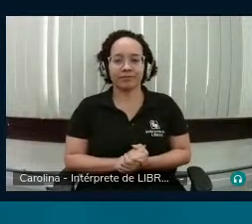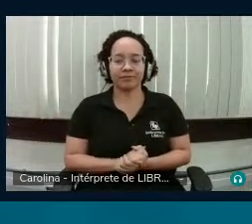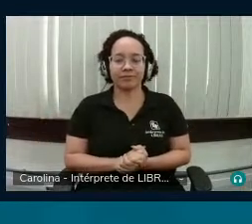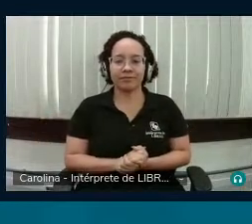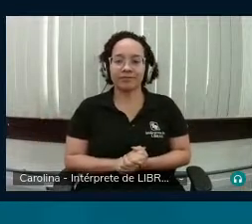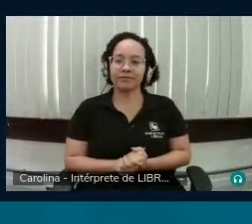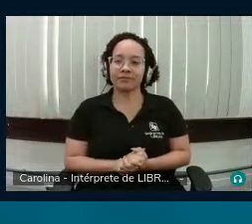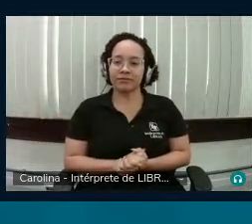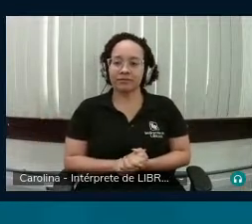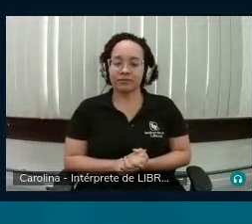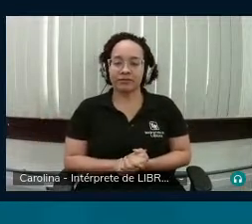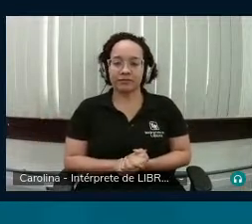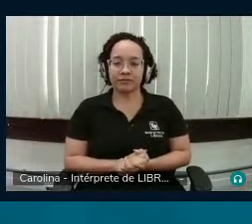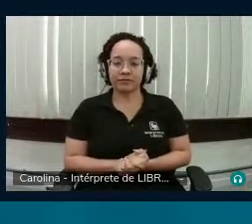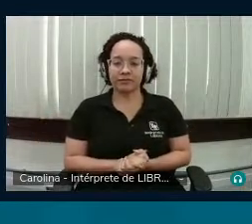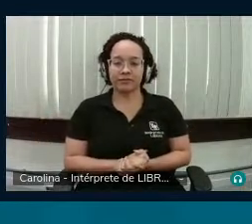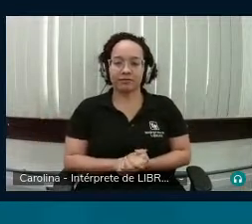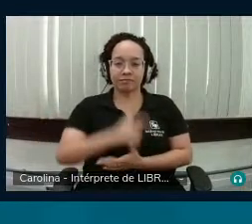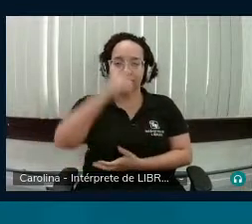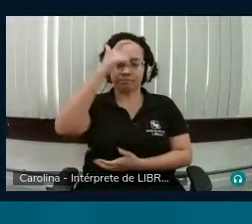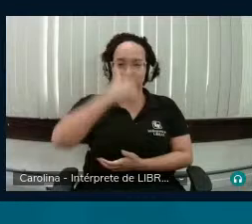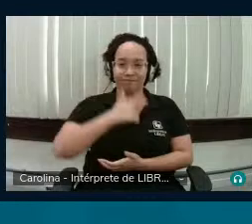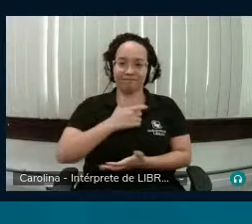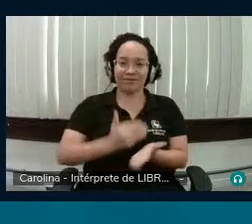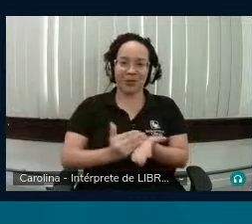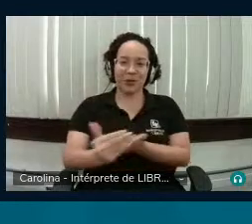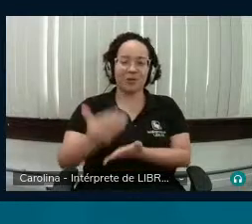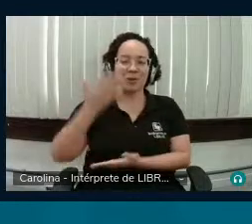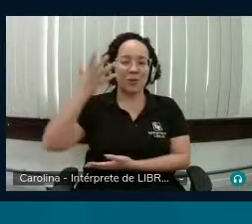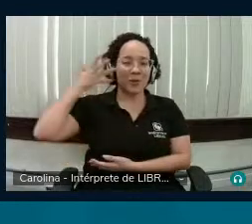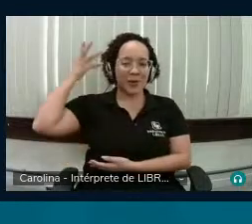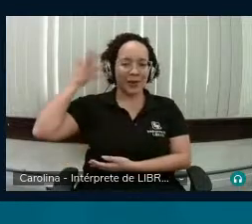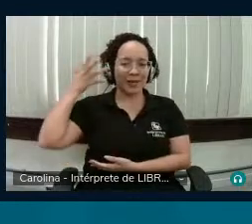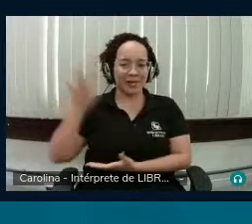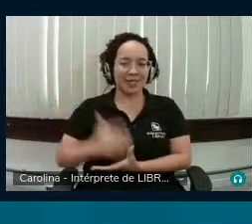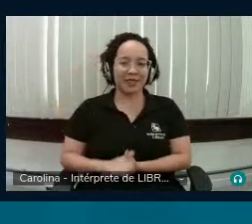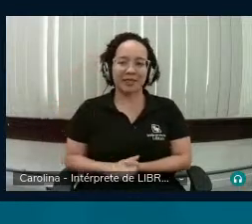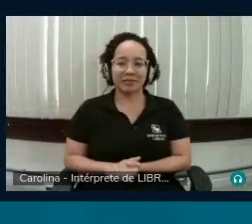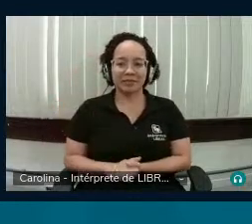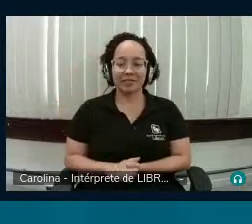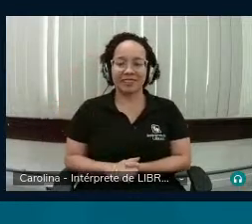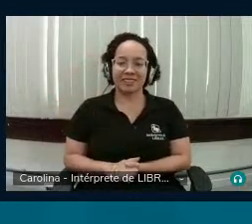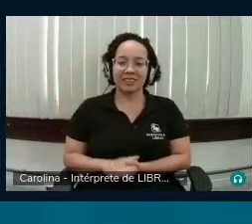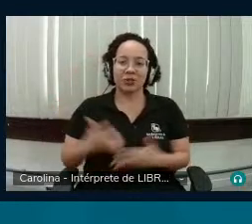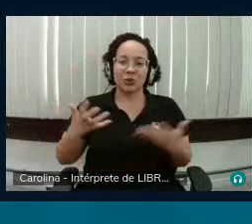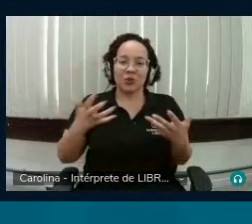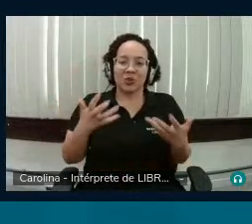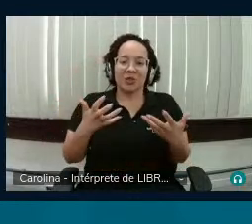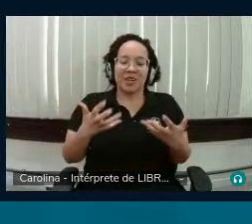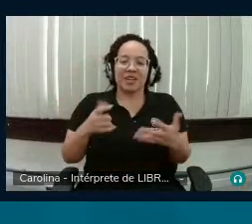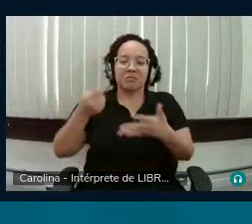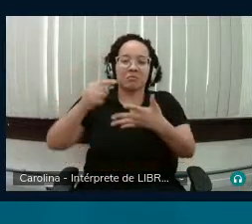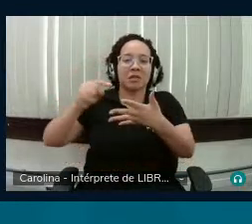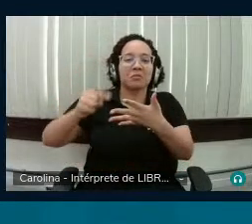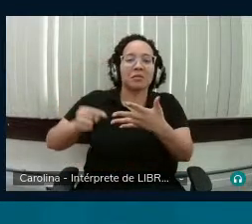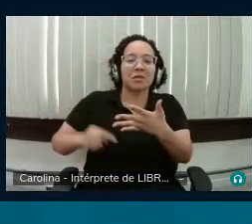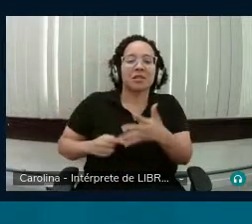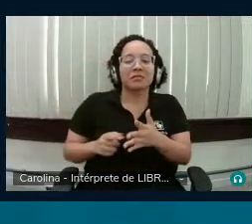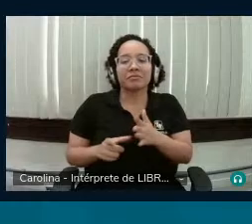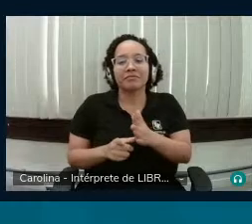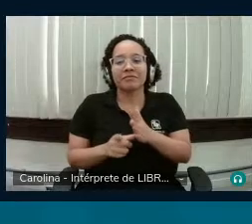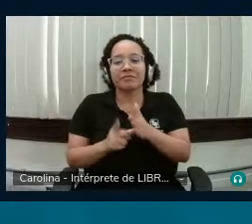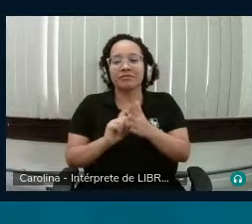falar, né, a minha palestra, algumas coisas que eu gostaria de deixar registrado aí no agradecimento, e